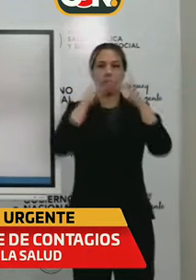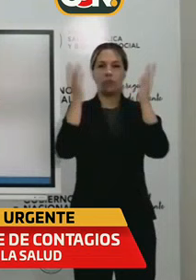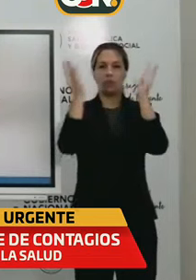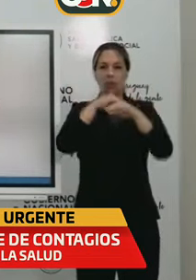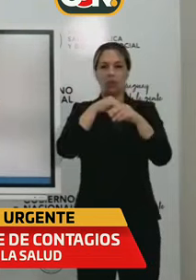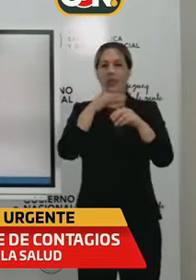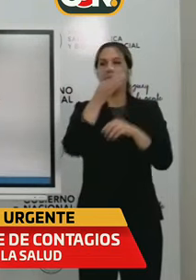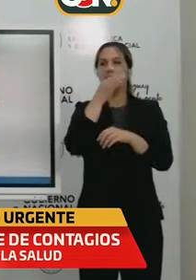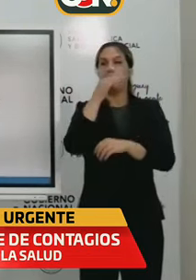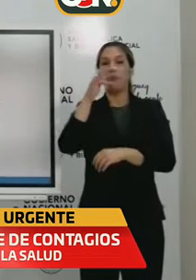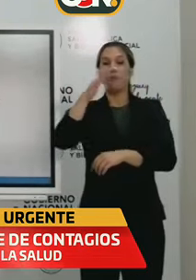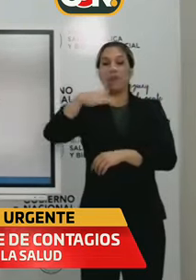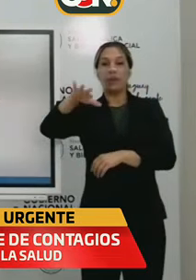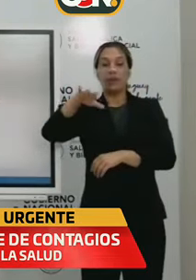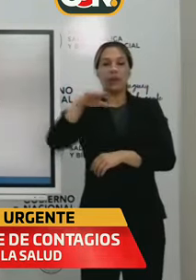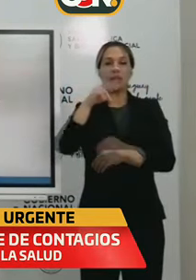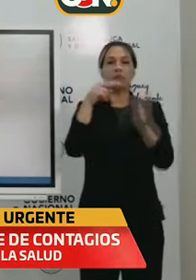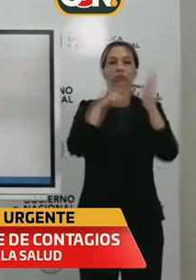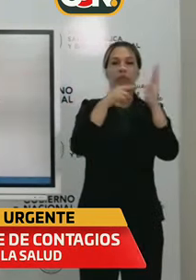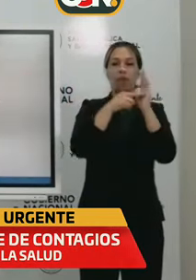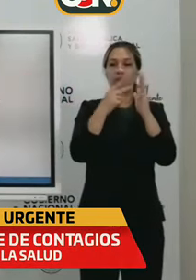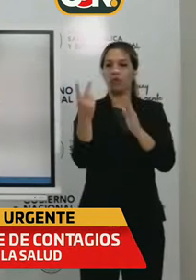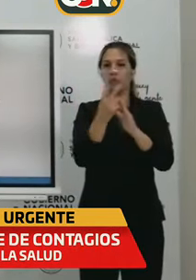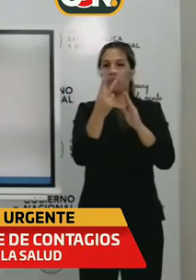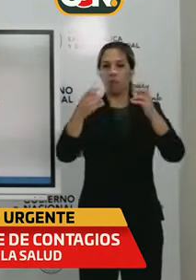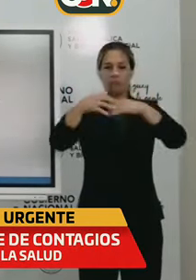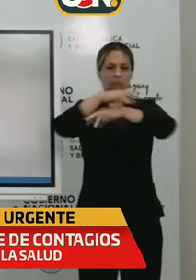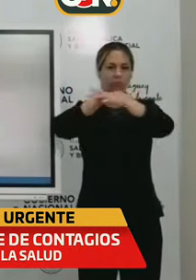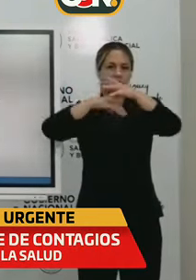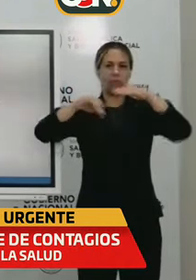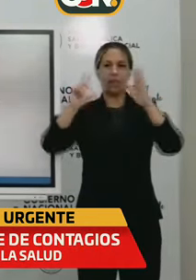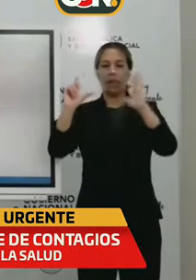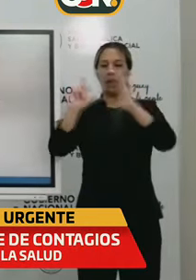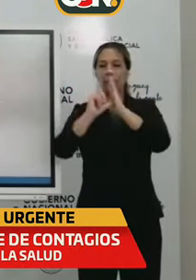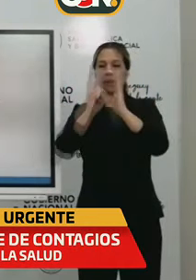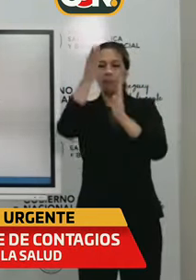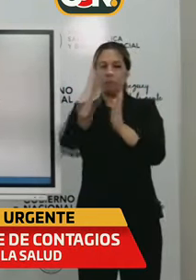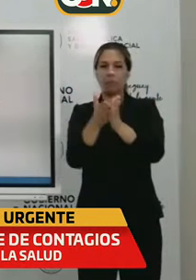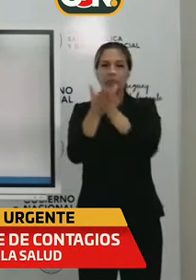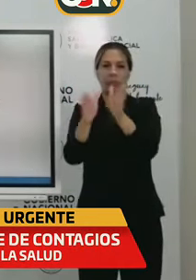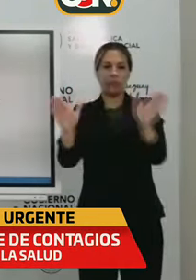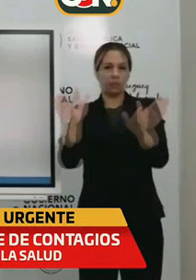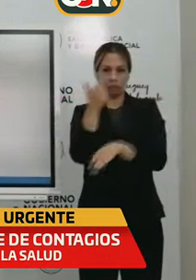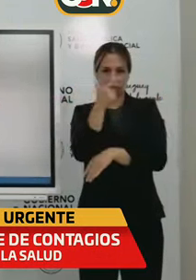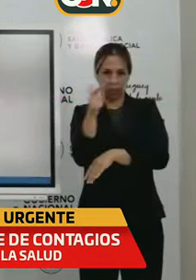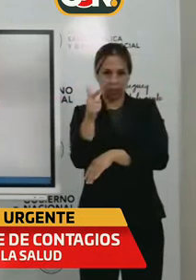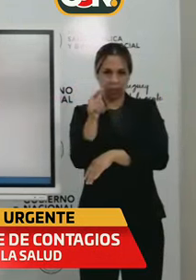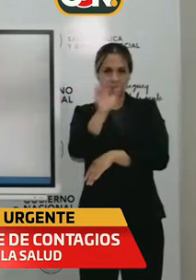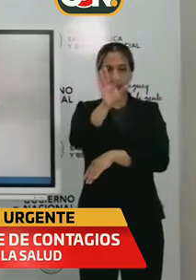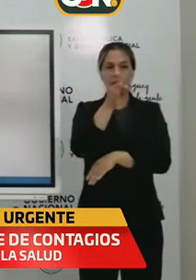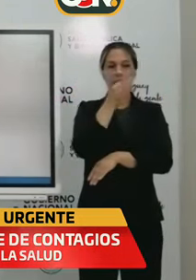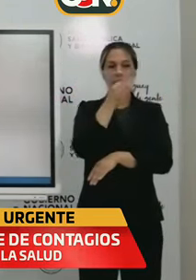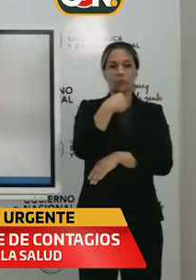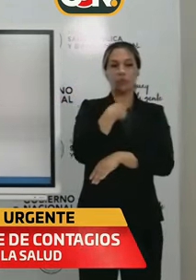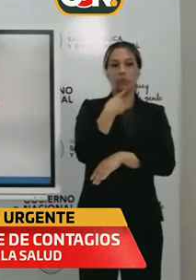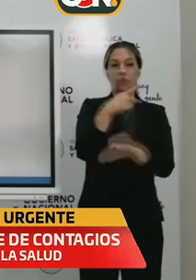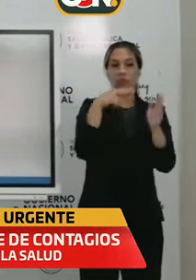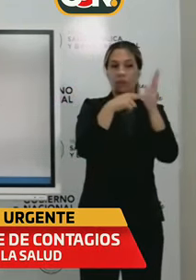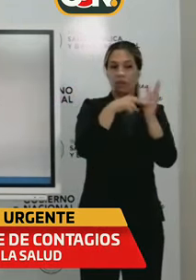entre Fernando de la Mora y San Lorenzo. Entonces, es muy difícil decirle a San Lorenzo que haga